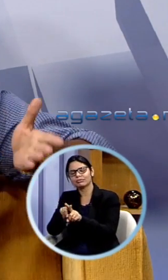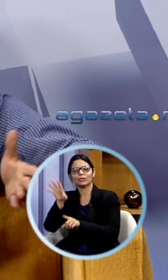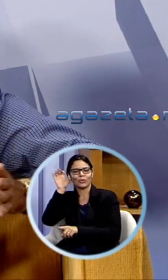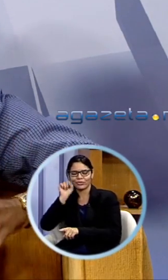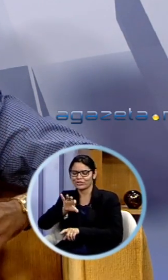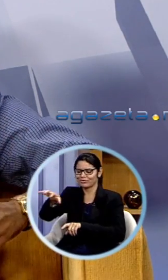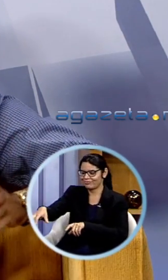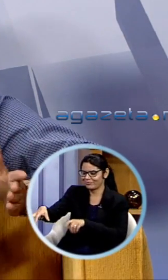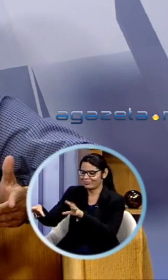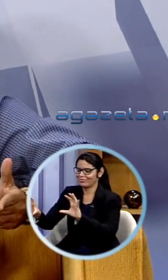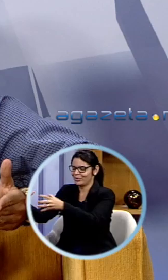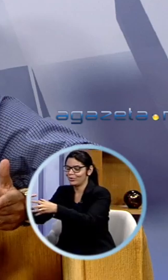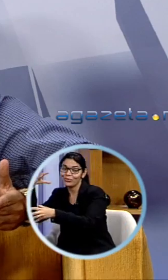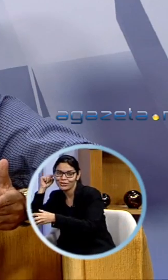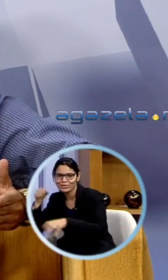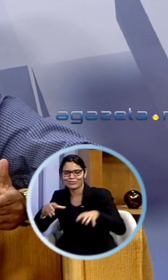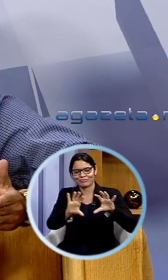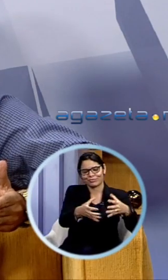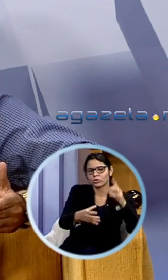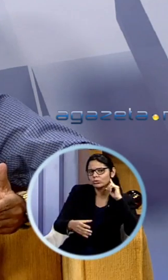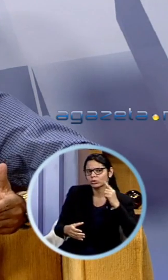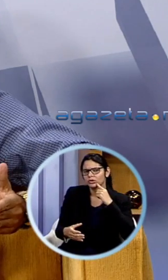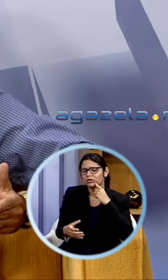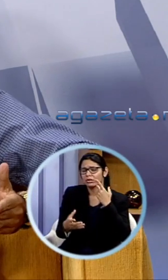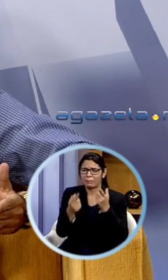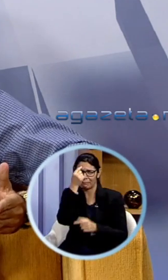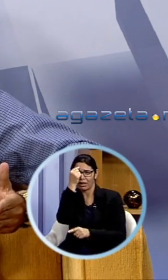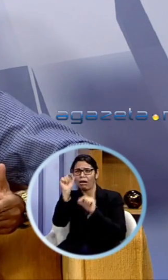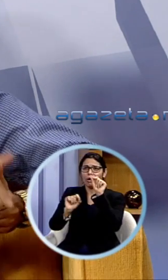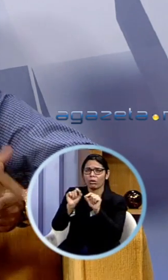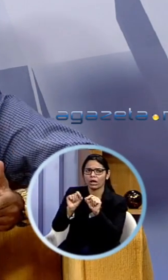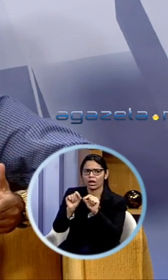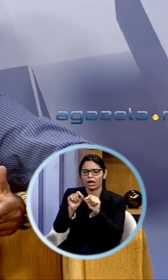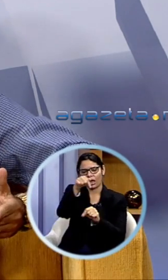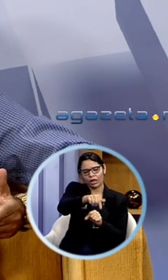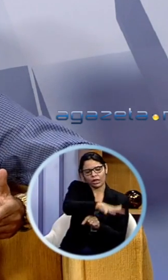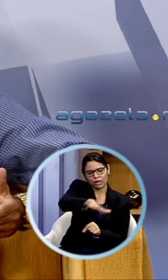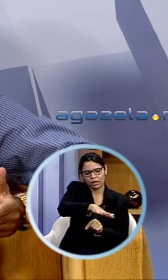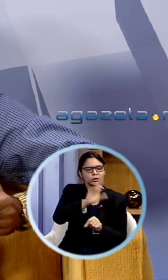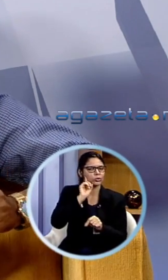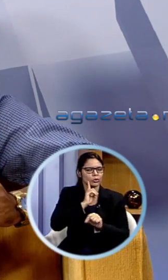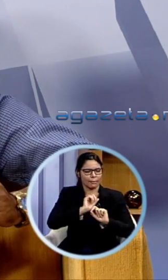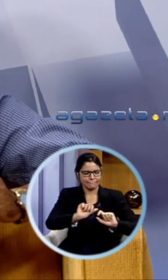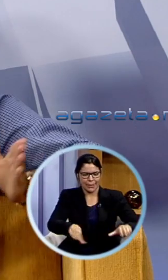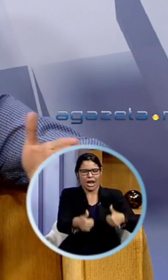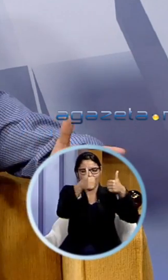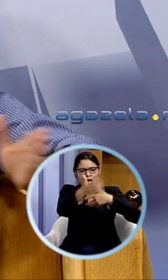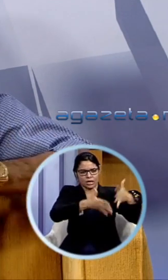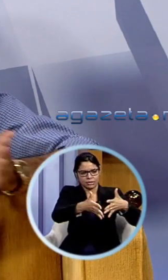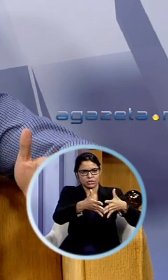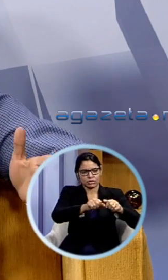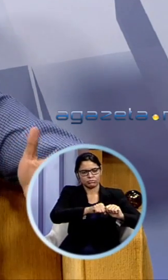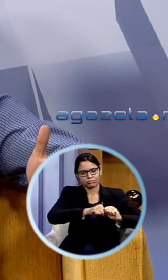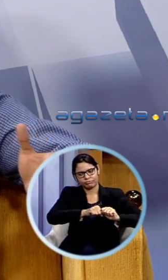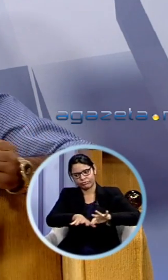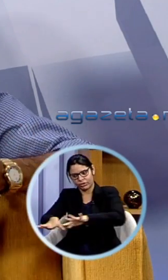porque vamos pensar o seguinte do que que adianta ter uma preparação para o aluno surdo se o ouvinte não entende sua língua então tem que ser uma via de